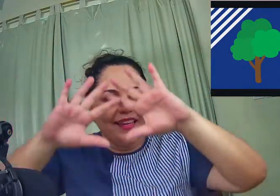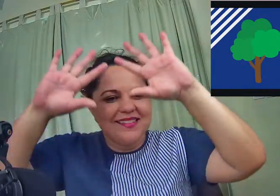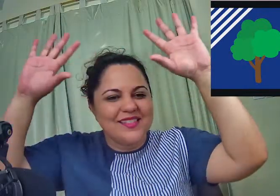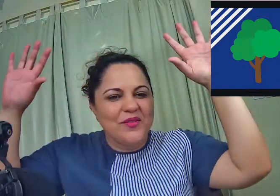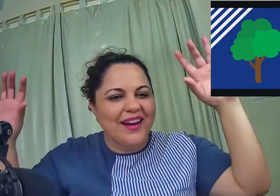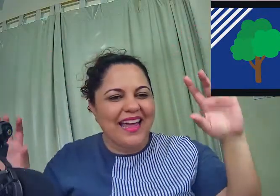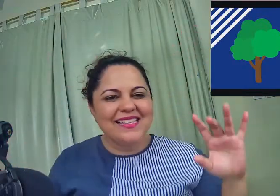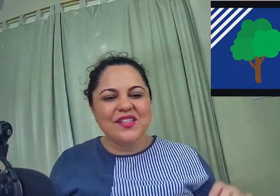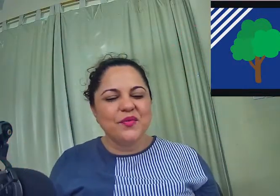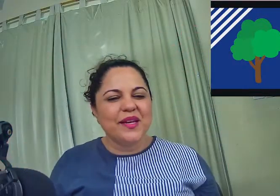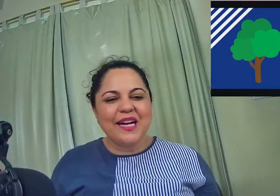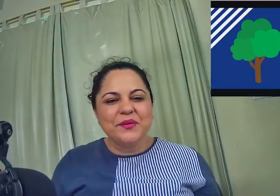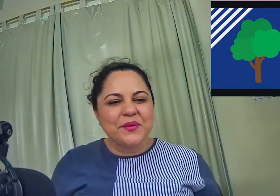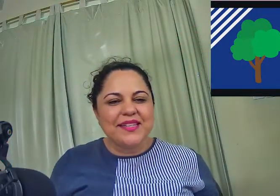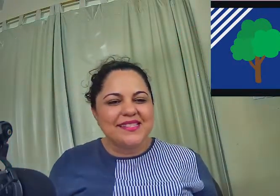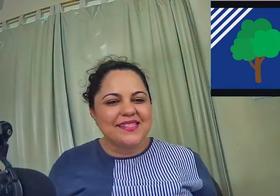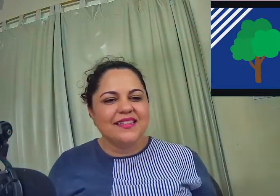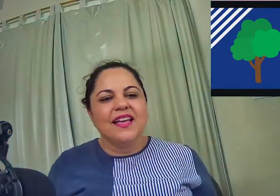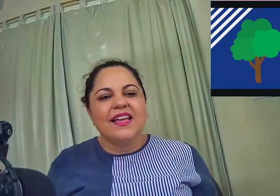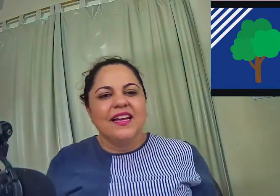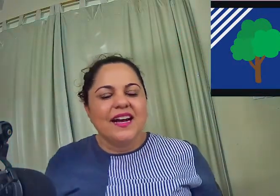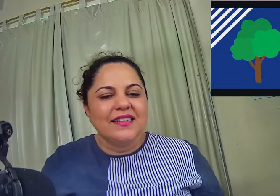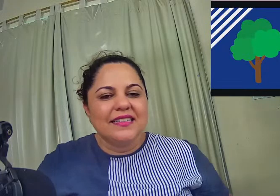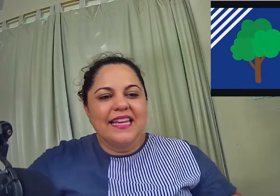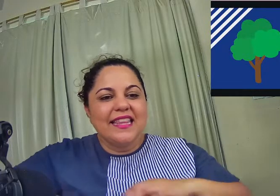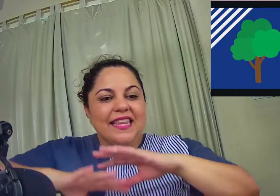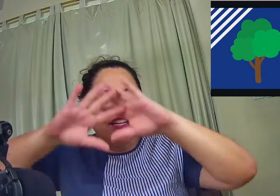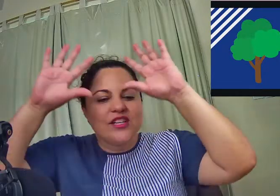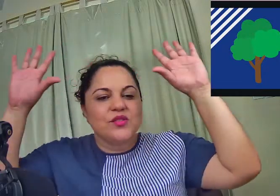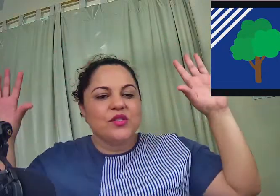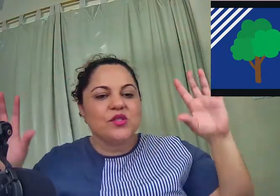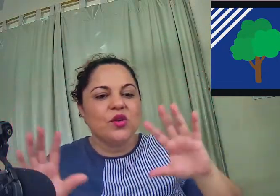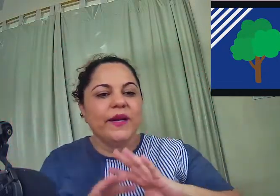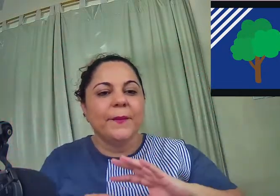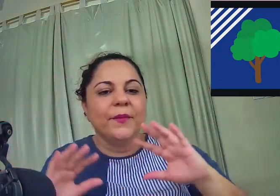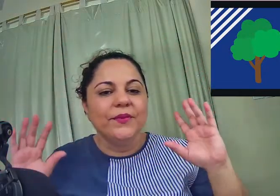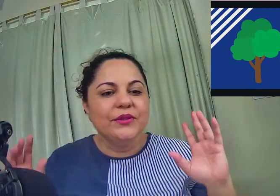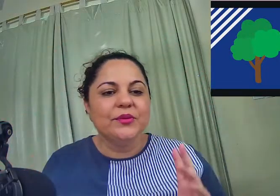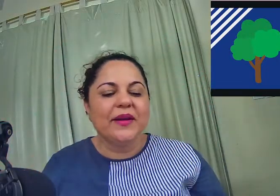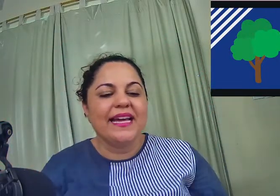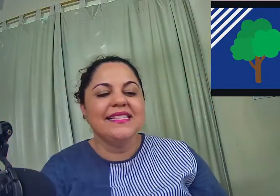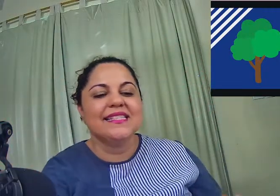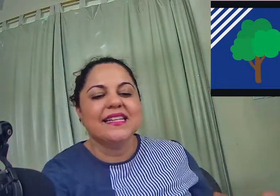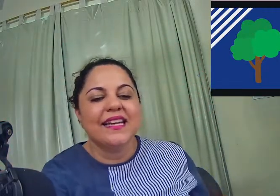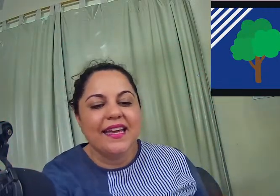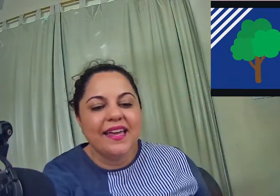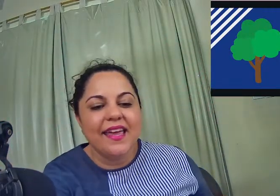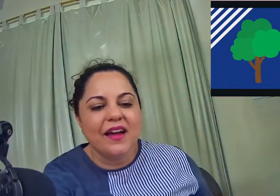são classificadores, né, que deixa a sua história muito mais real.